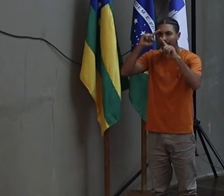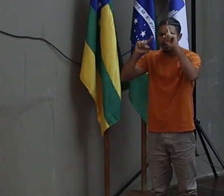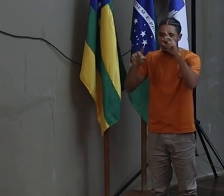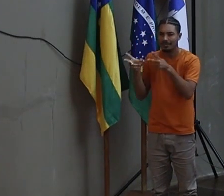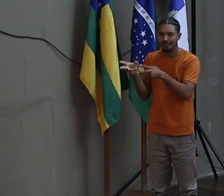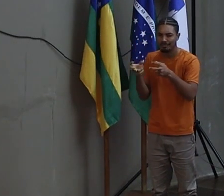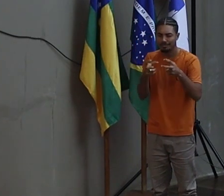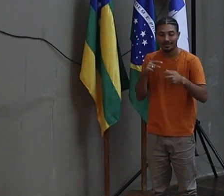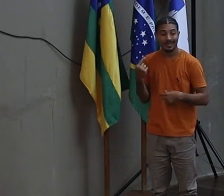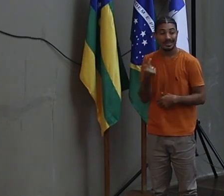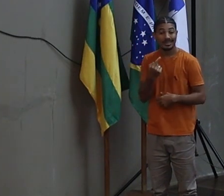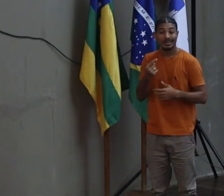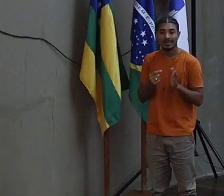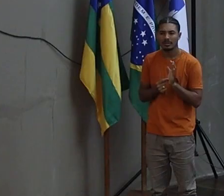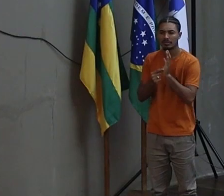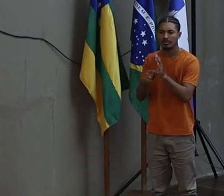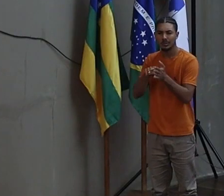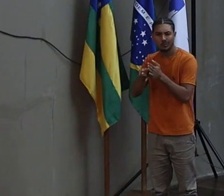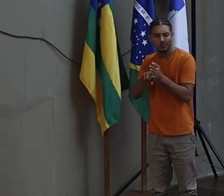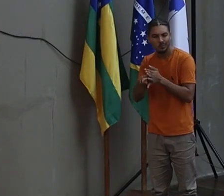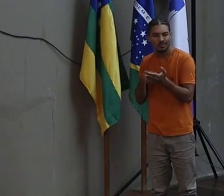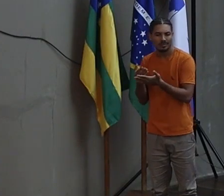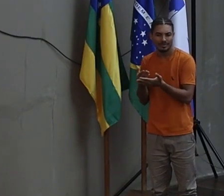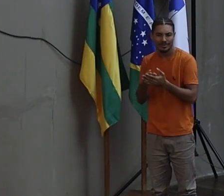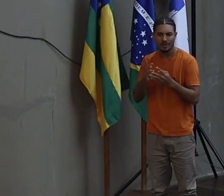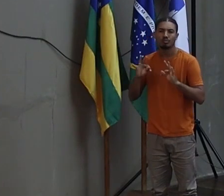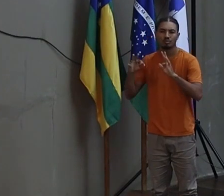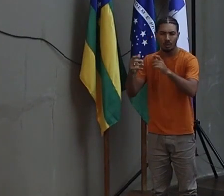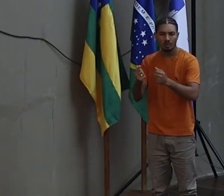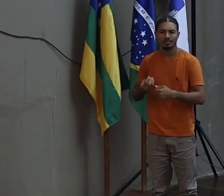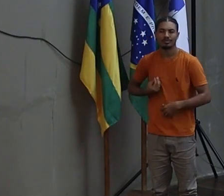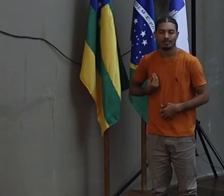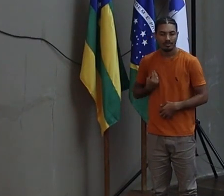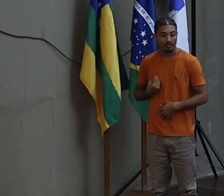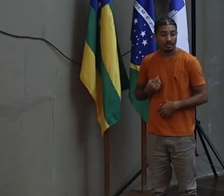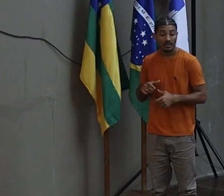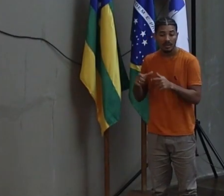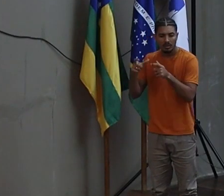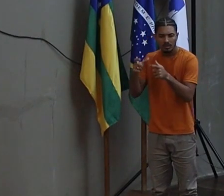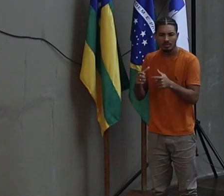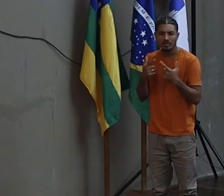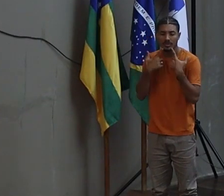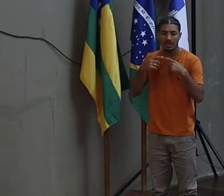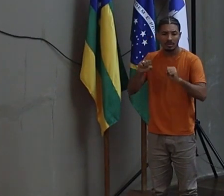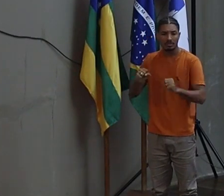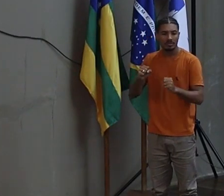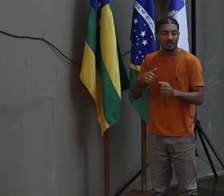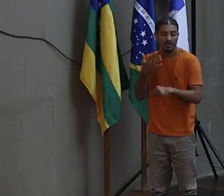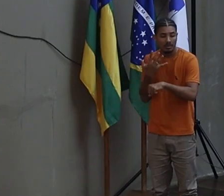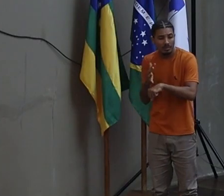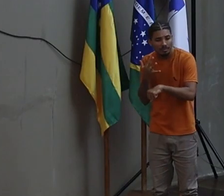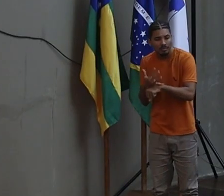nós trouxemos, nossos estudos, nossas pesquisas, eu digo de todas nós que estamos aqui, esse lugar comum de que a linguagem é uma prática social,